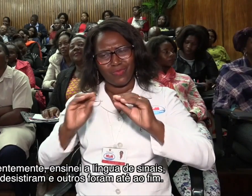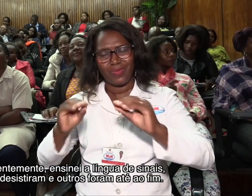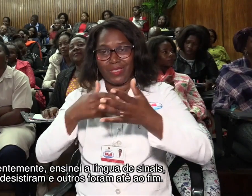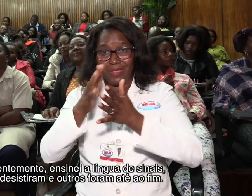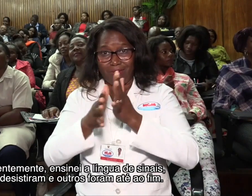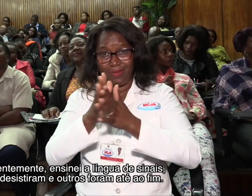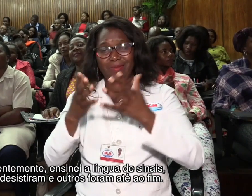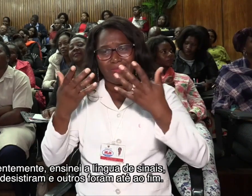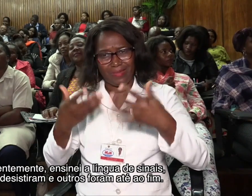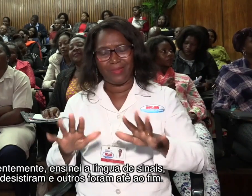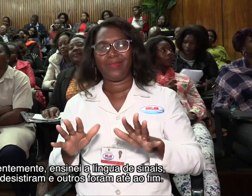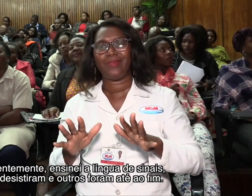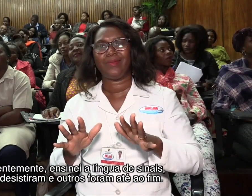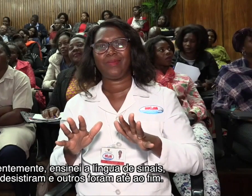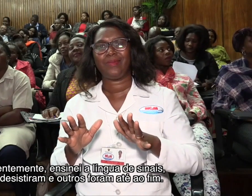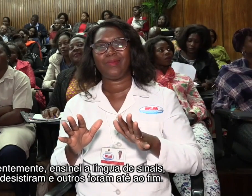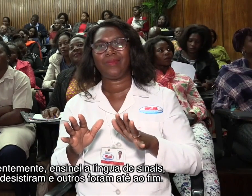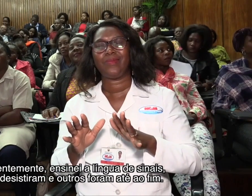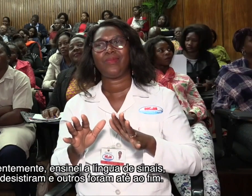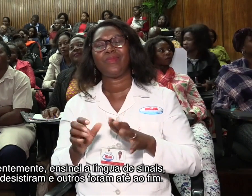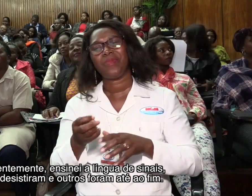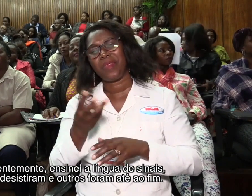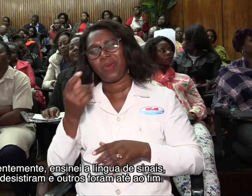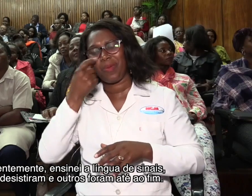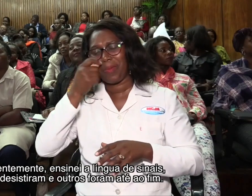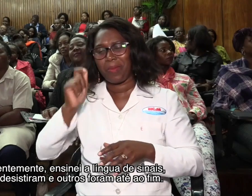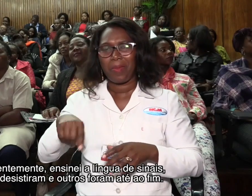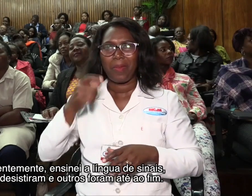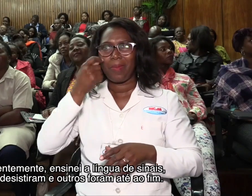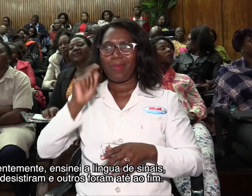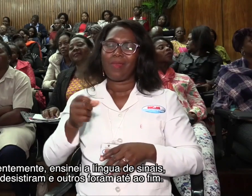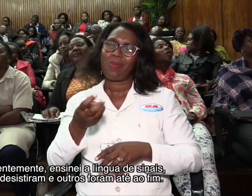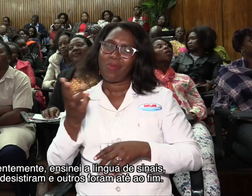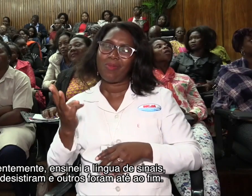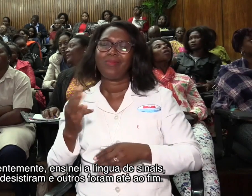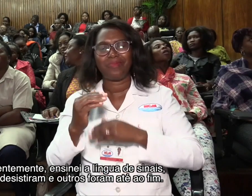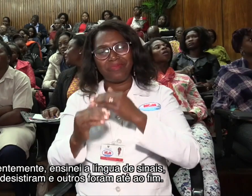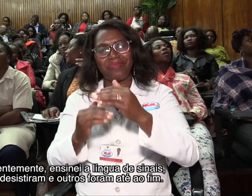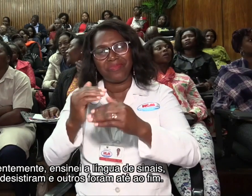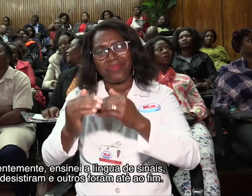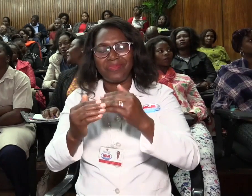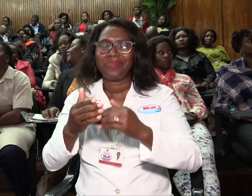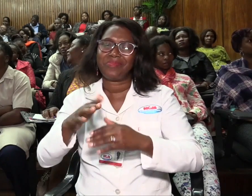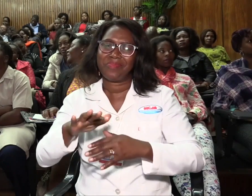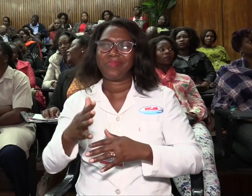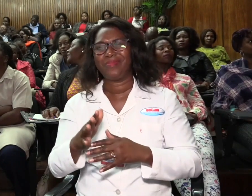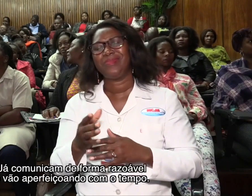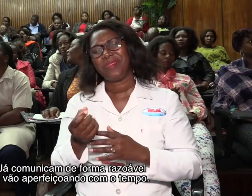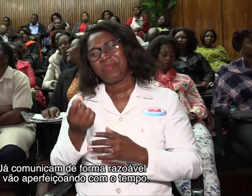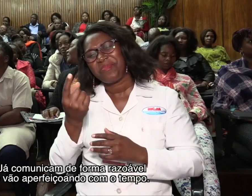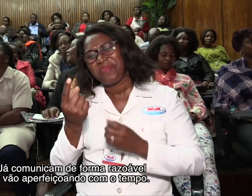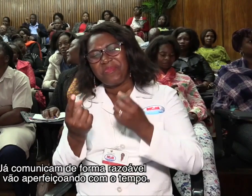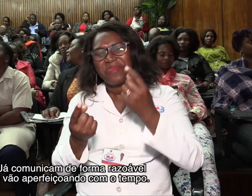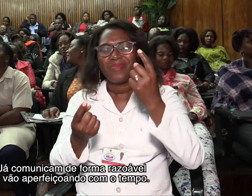Recentemente ensinei a língua de sinais. Uns desistiram e outros foram até o fim. Já